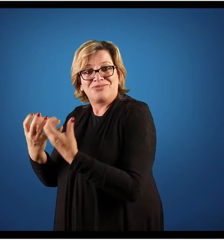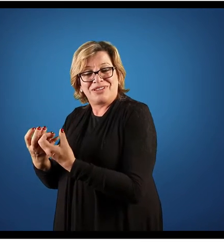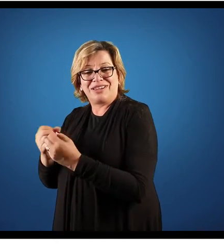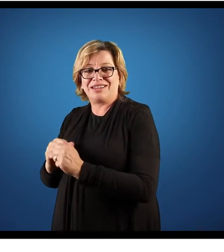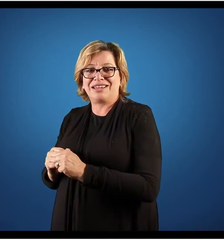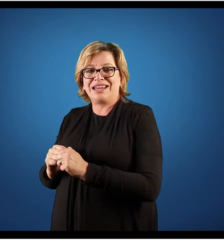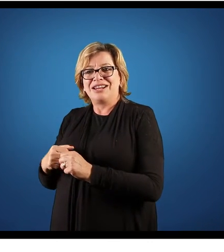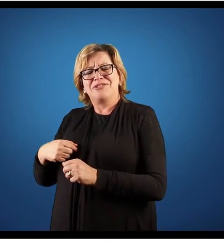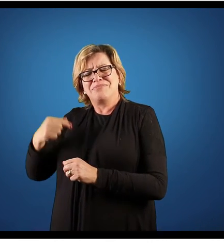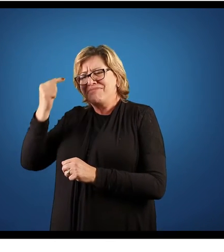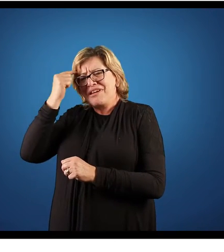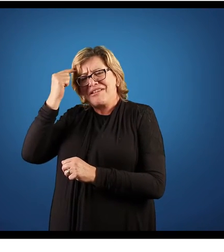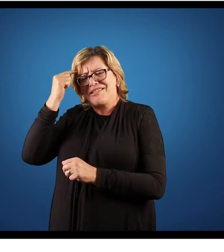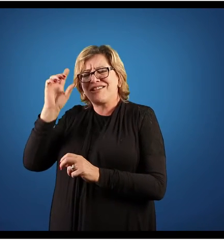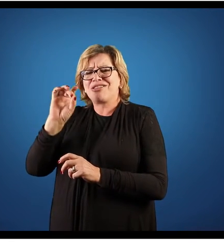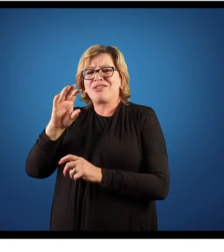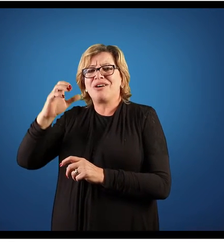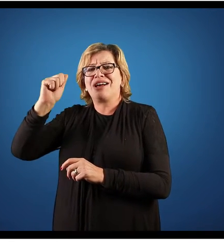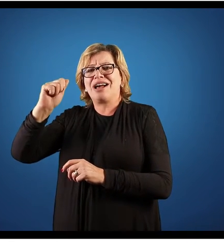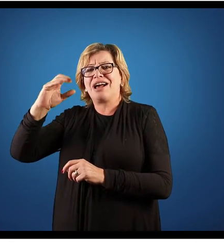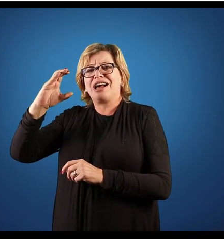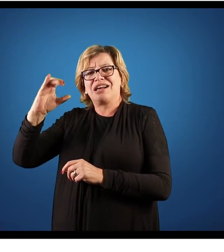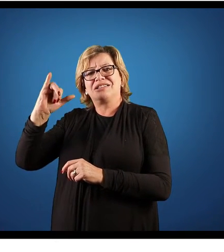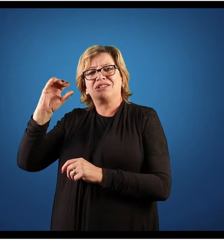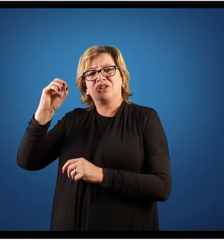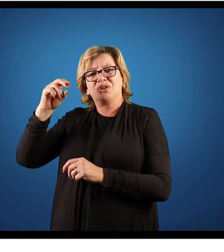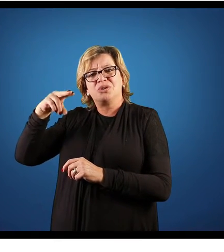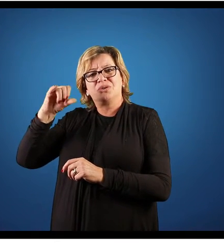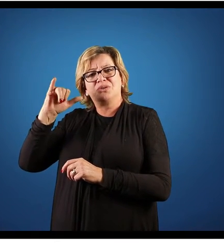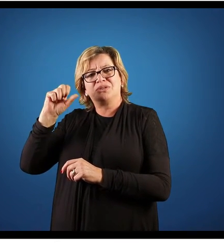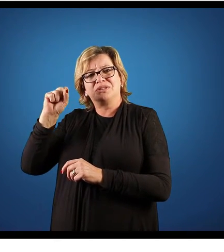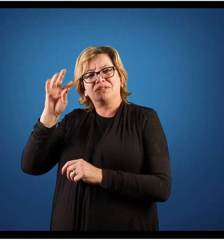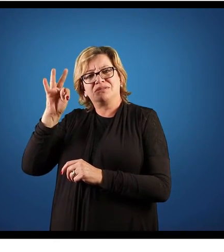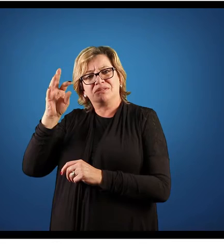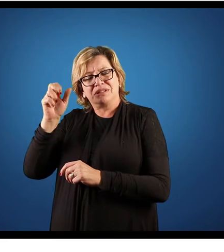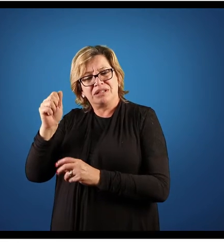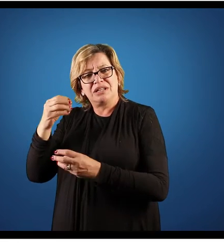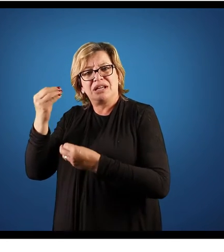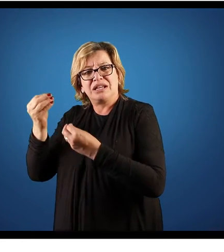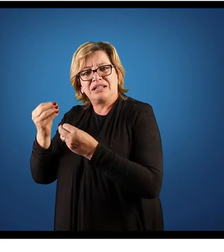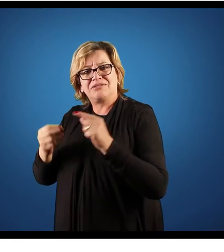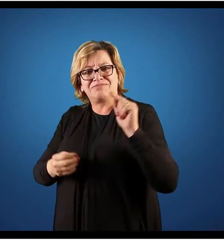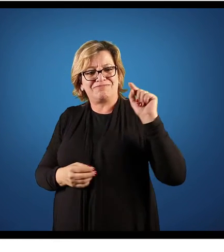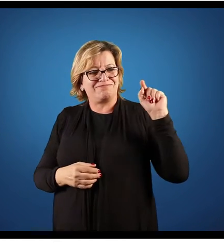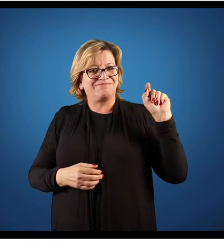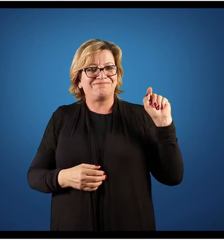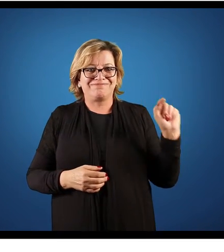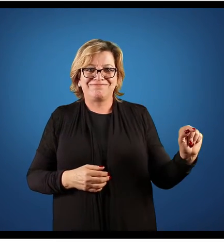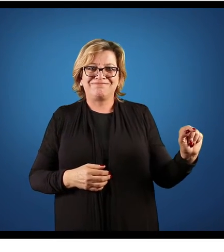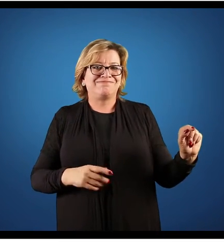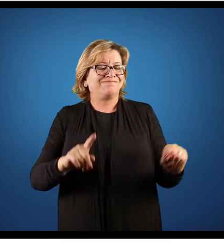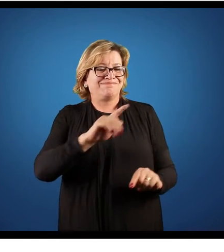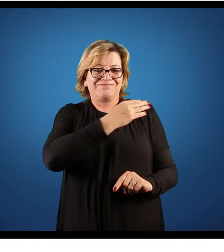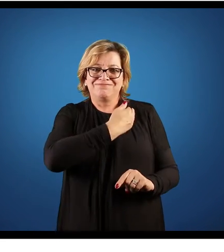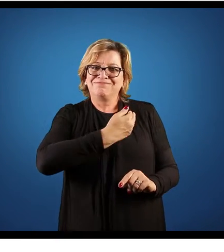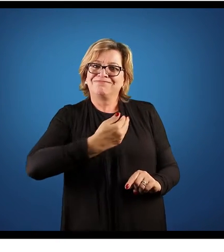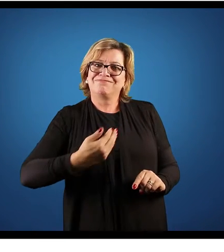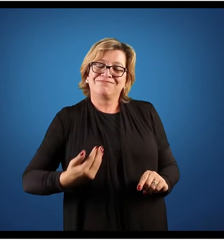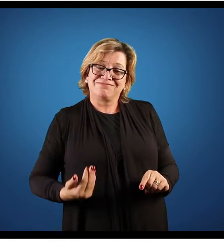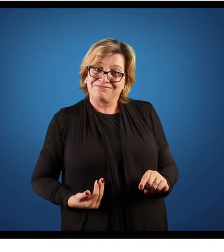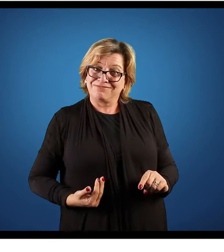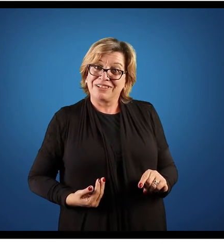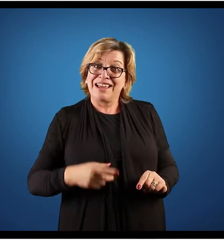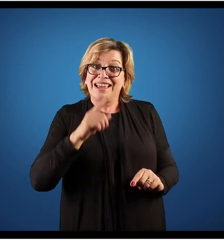pensa aquelas pessoas que investir no seu capital e devem ser remunerada para eles enquanto que é a organização público cuido dela